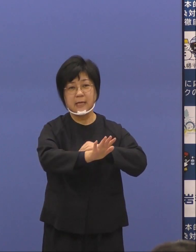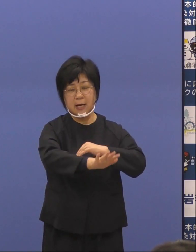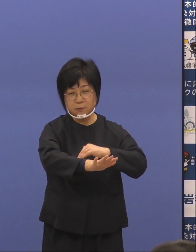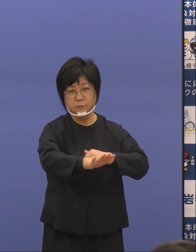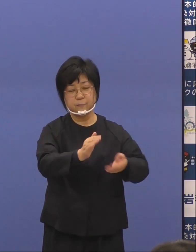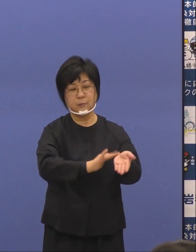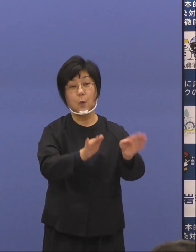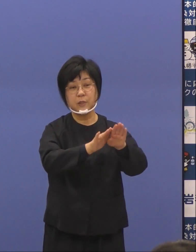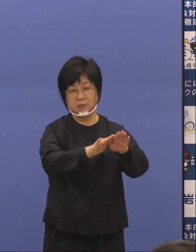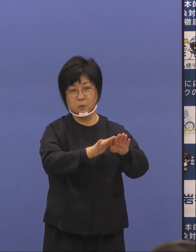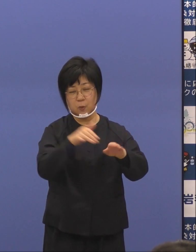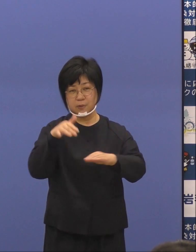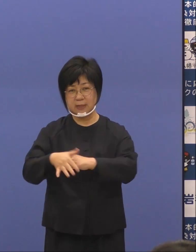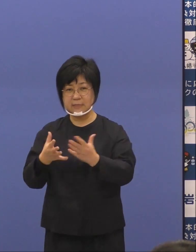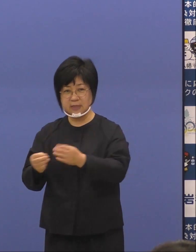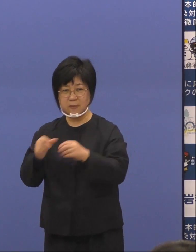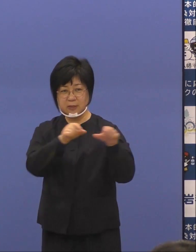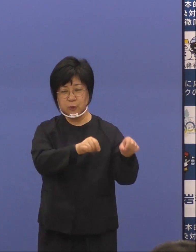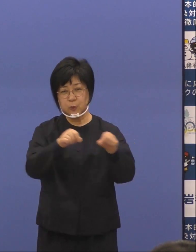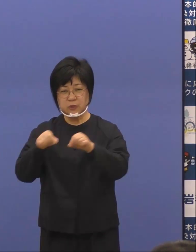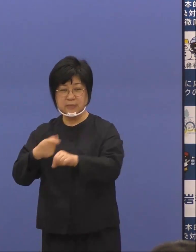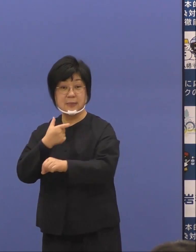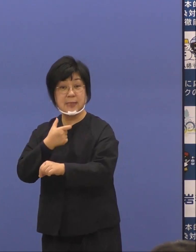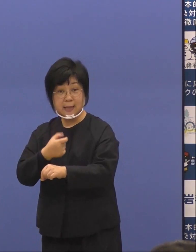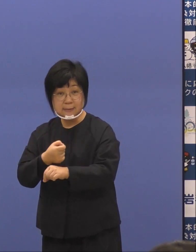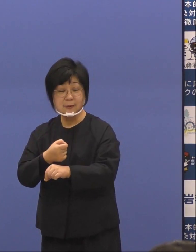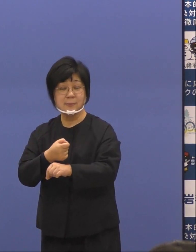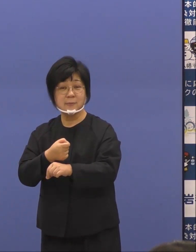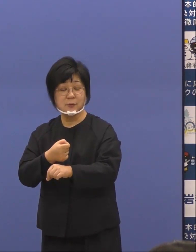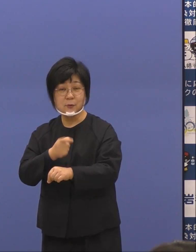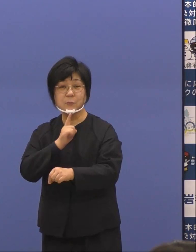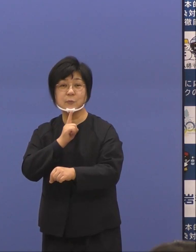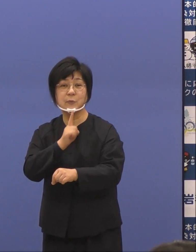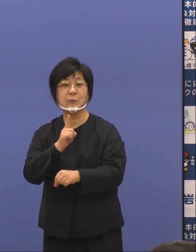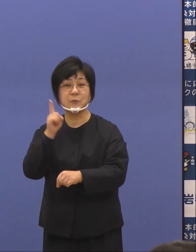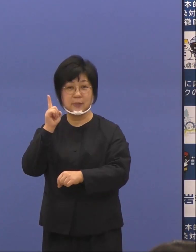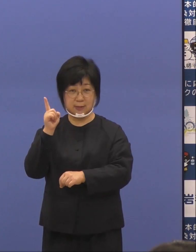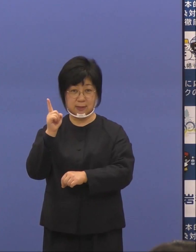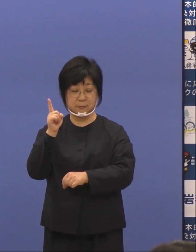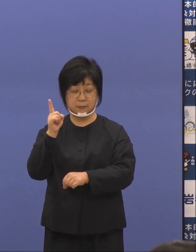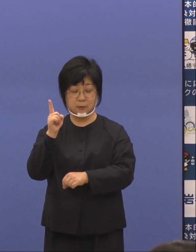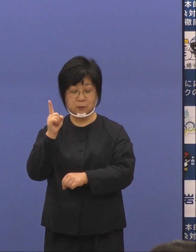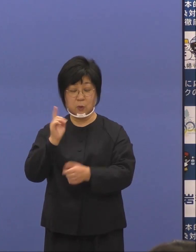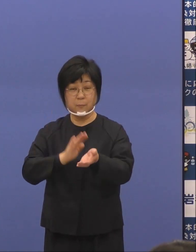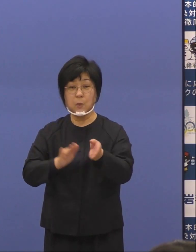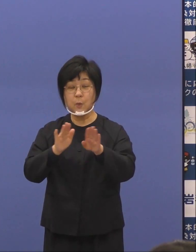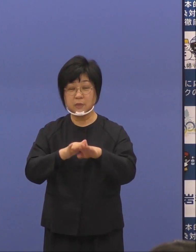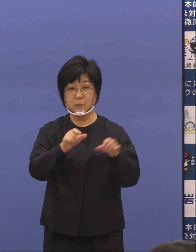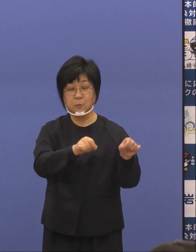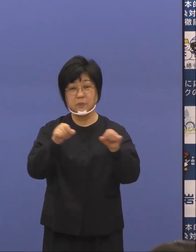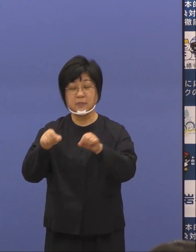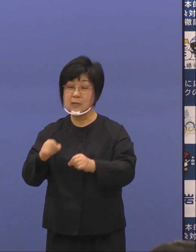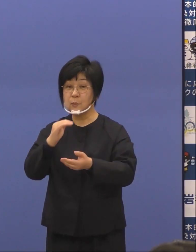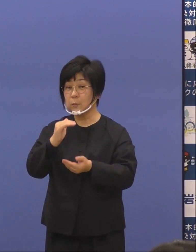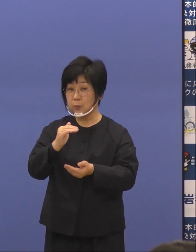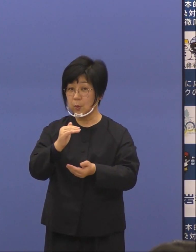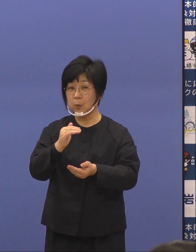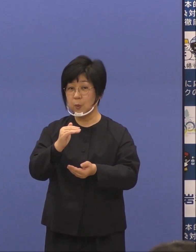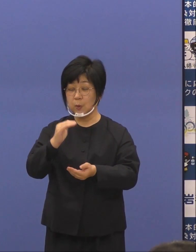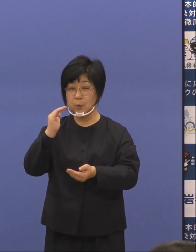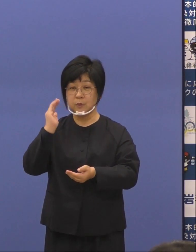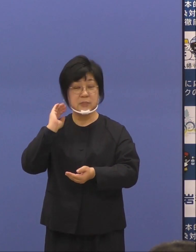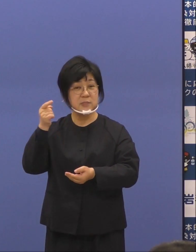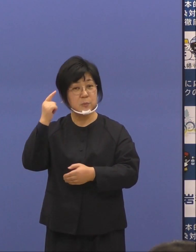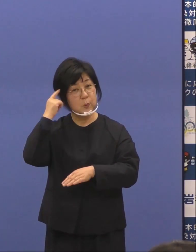誘致したいとかとですね、こう主にこう訴えていたんですけど、その病院の移転について知事はどのようにこう思っていらっしゃるか、そのあ